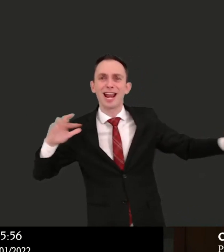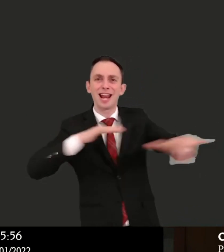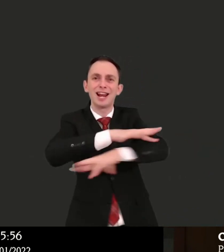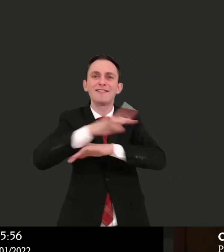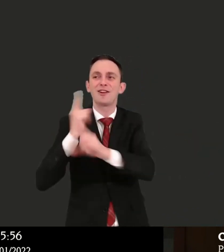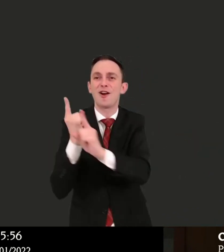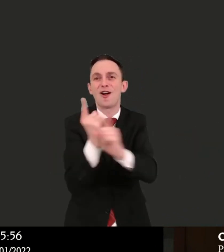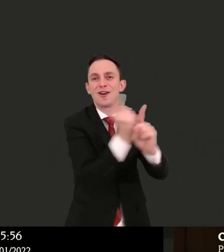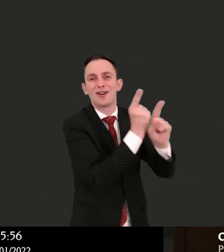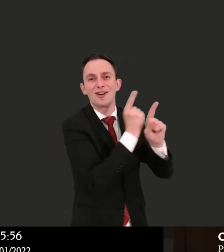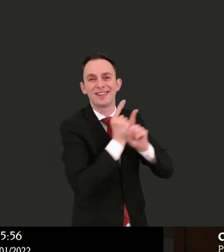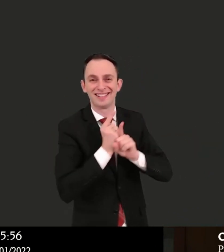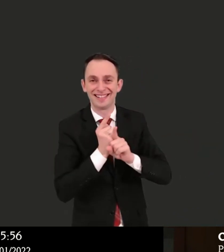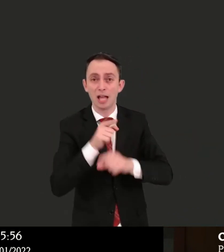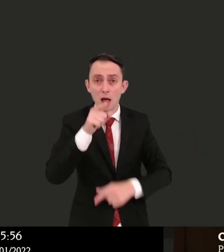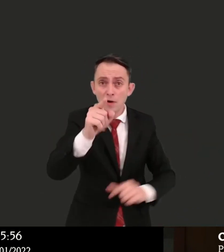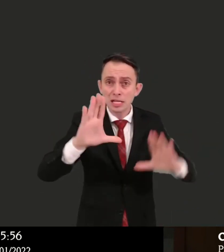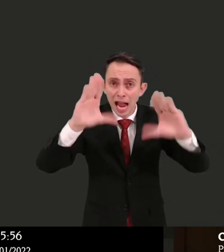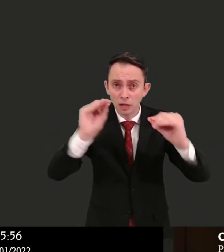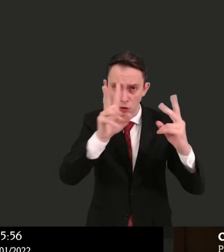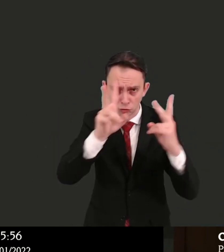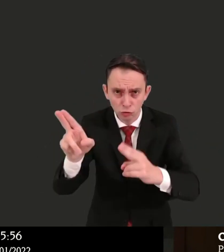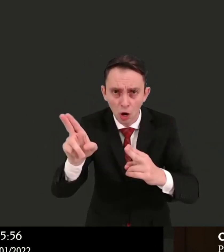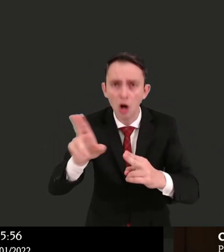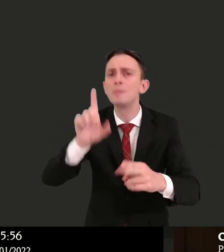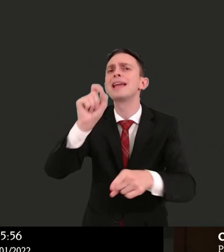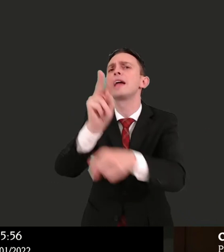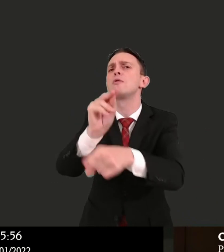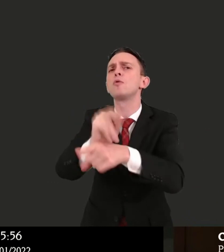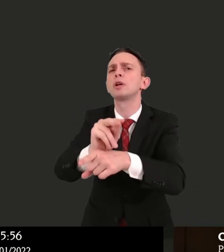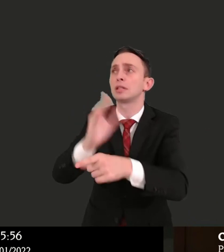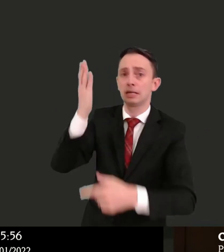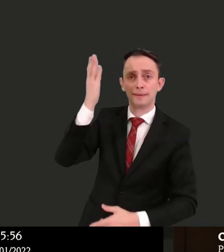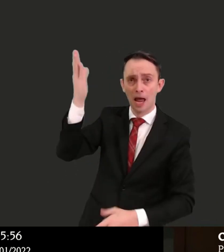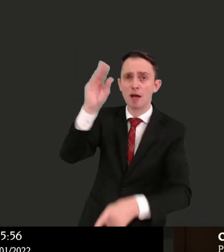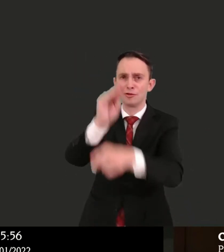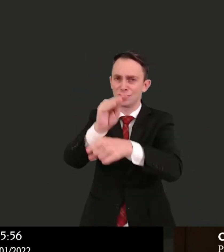de você? É o Senhor que vela por ti. Deus seja louvado.